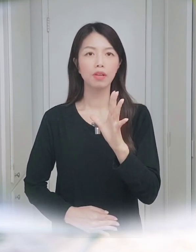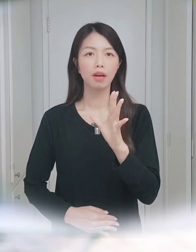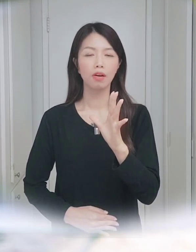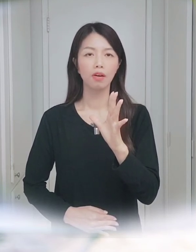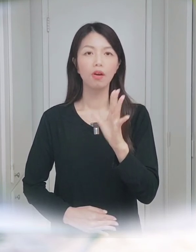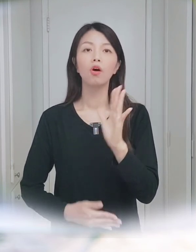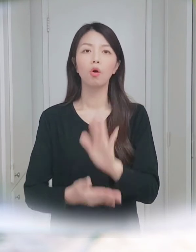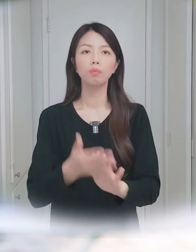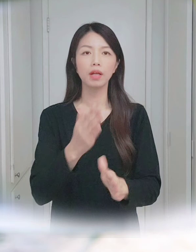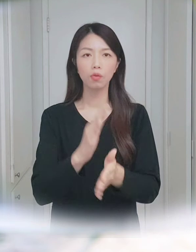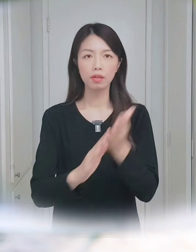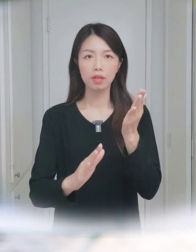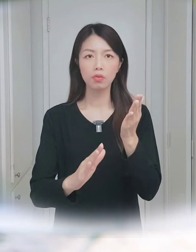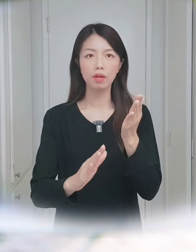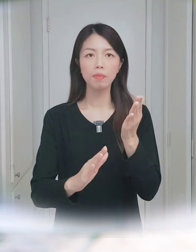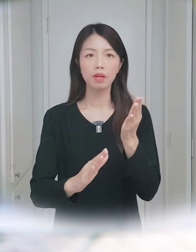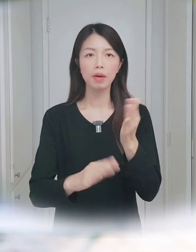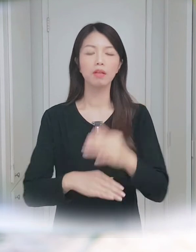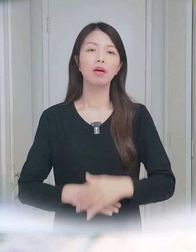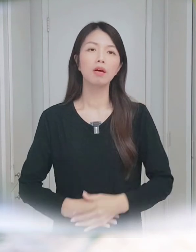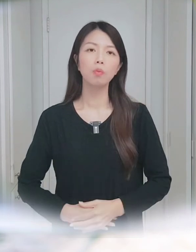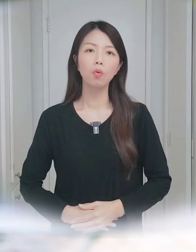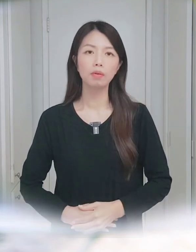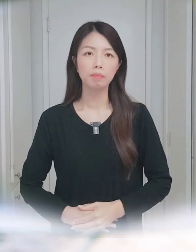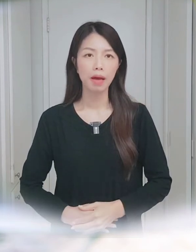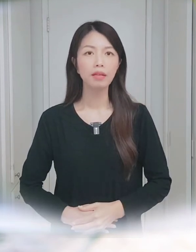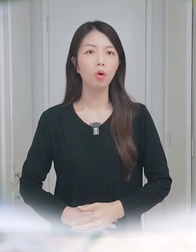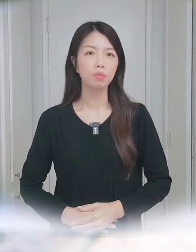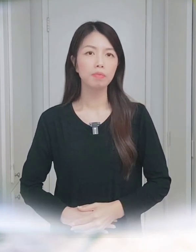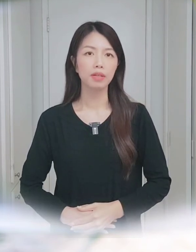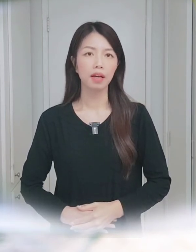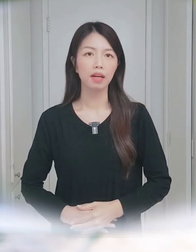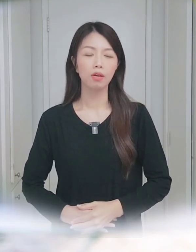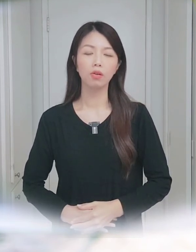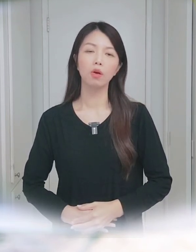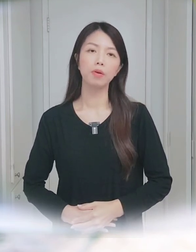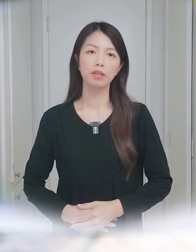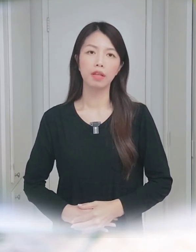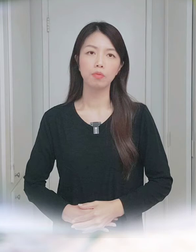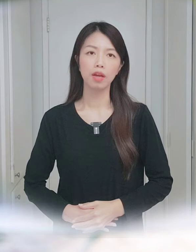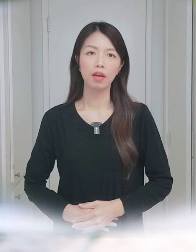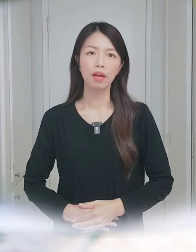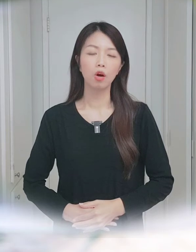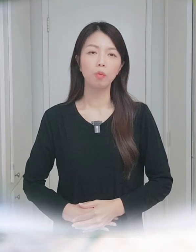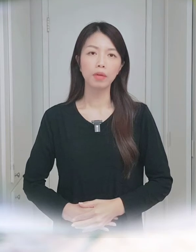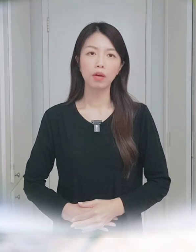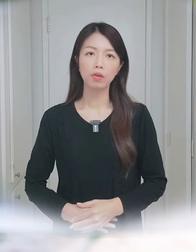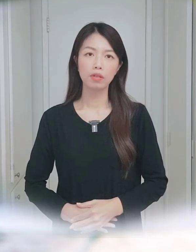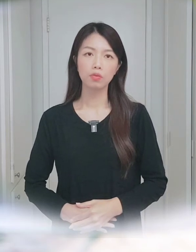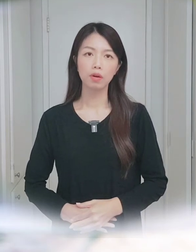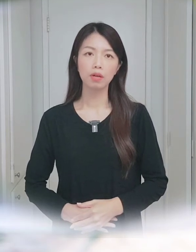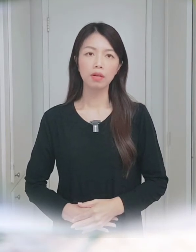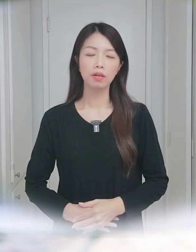여기까지만 해주셔야 돼요. 없다라고 한 뜻의 수어를 해버리면 복음만 없습니다. 이렇게 되어버리기 때문에